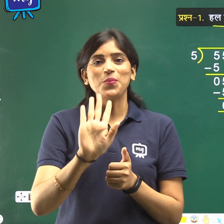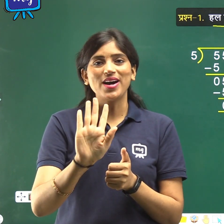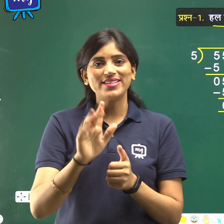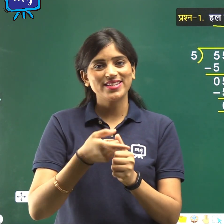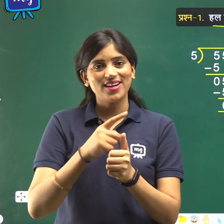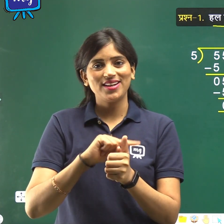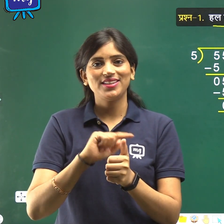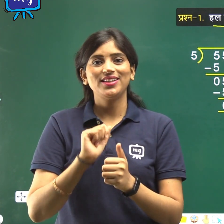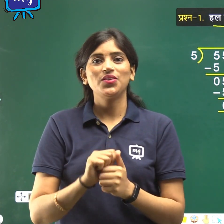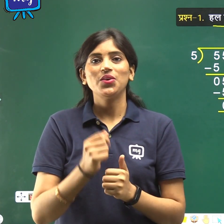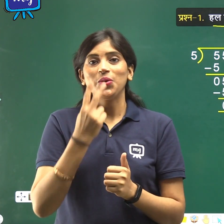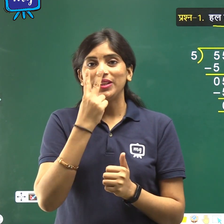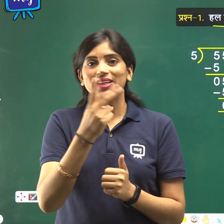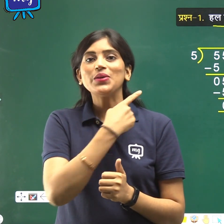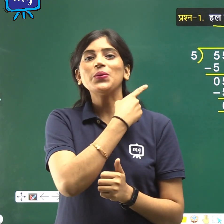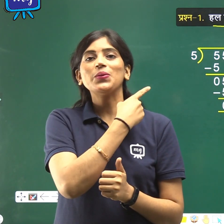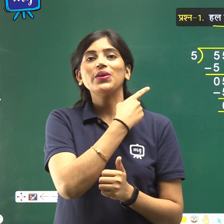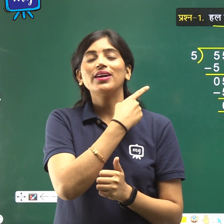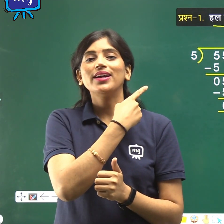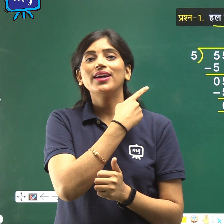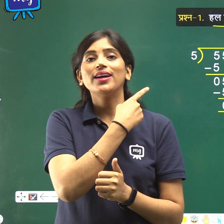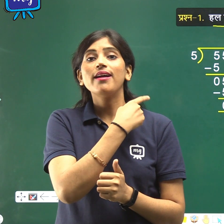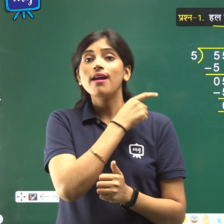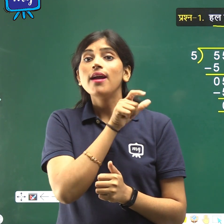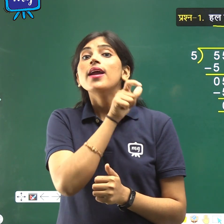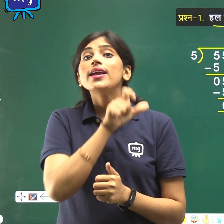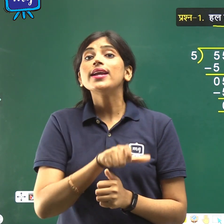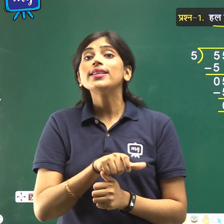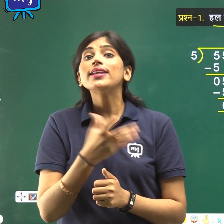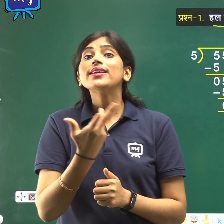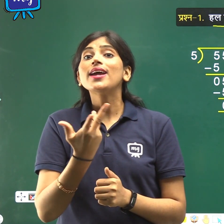का। देखो, इधर क्या लिखा है?